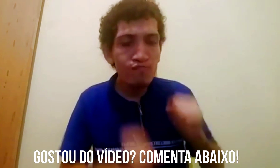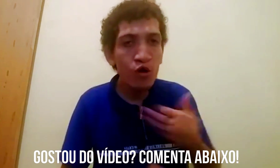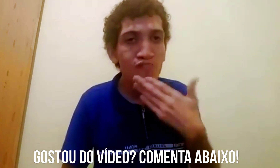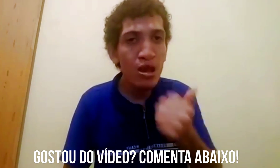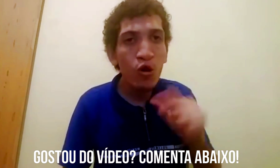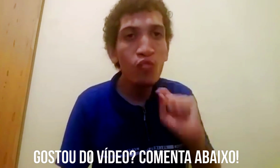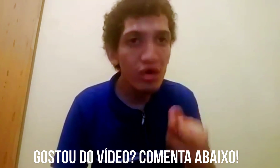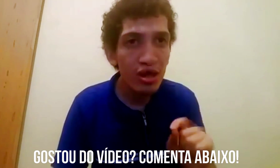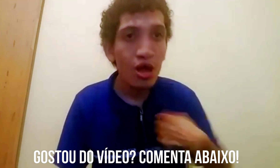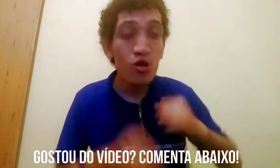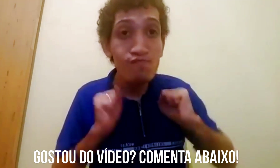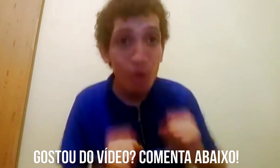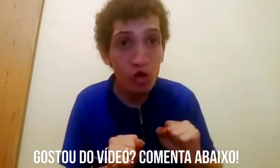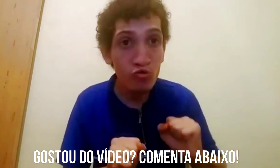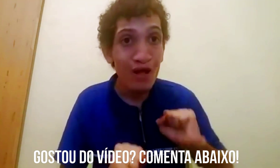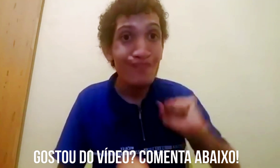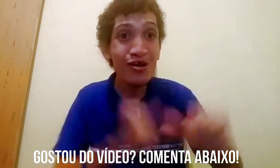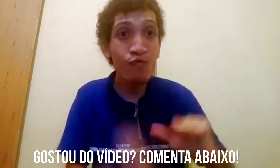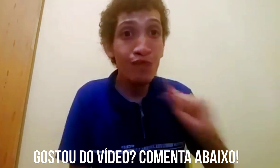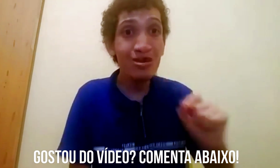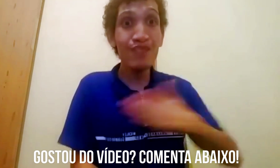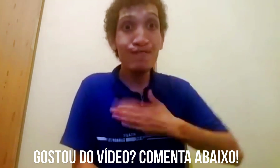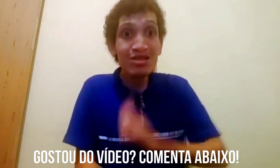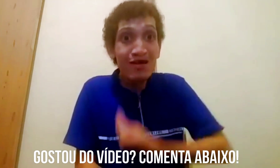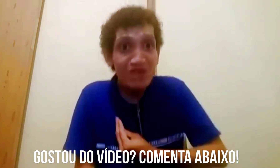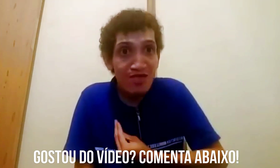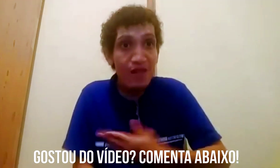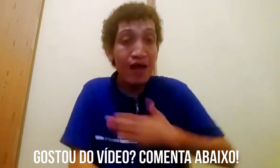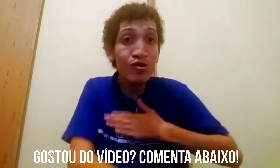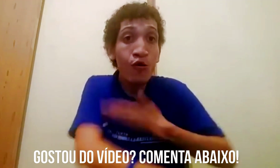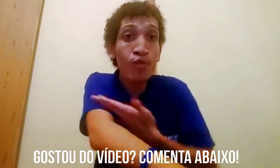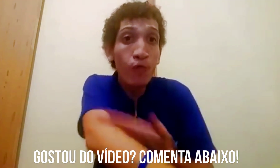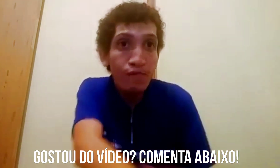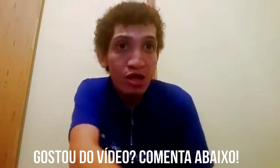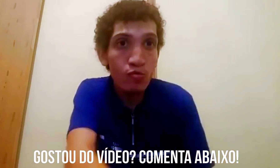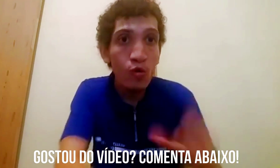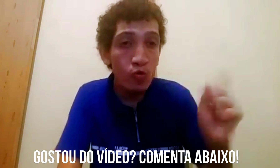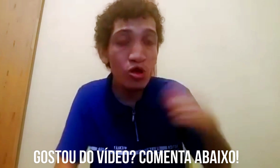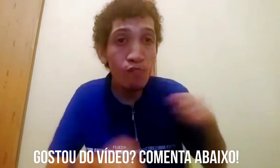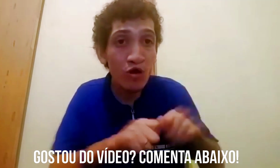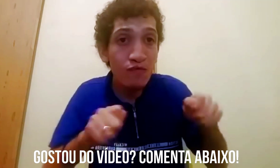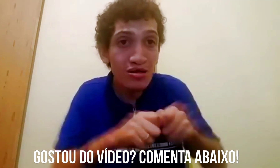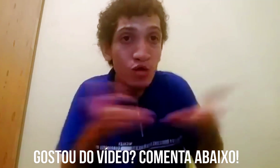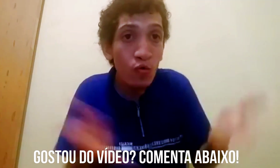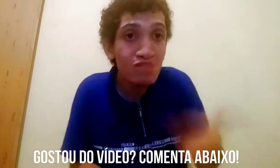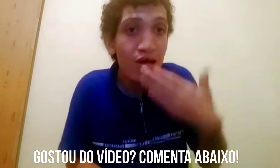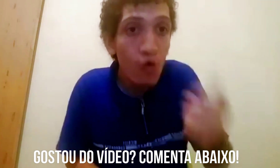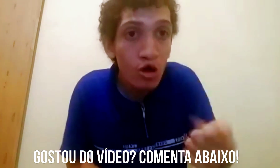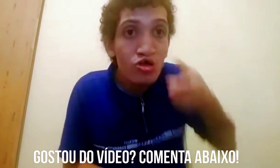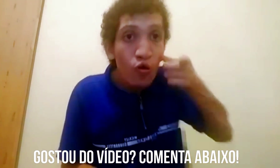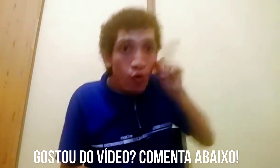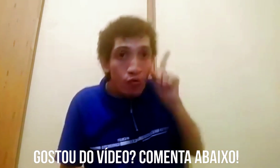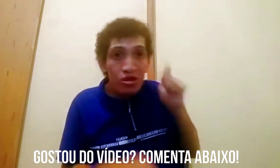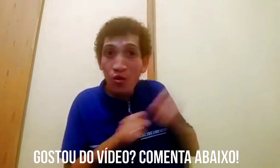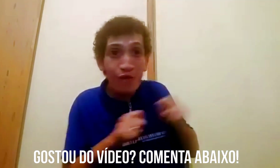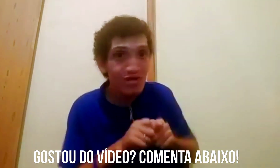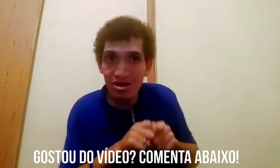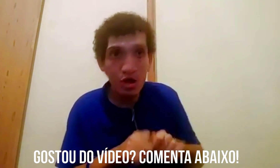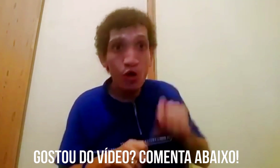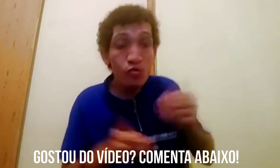posso melhor no quê? Eu posso transformar o quê na minha vida? Na meu comportamento? O que eu posso fazer hoje melhor e ontem? Eu não fiz. O